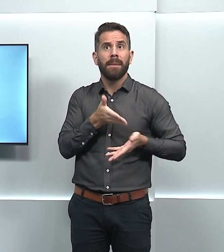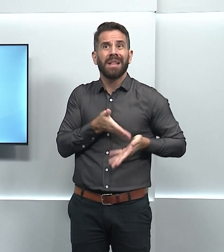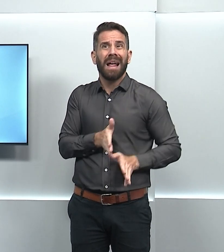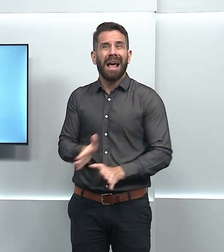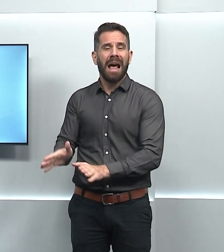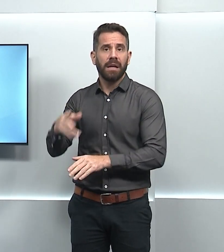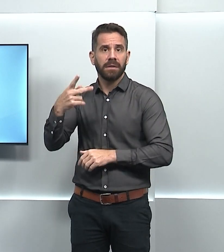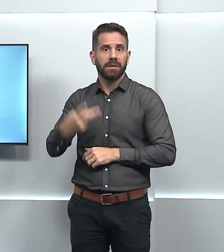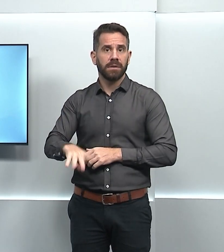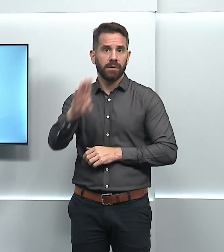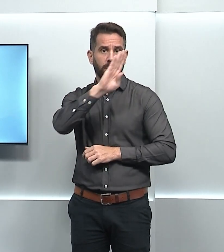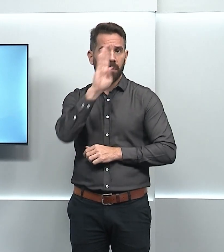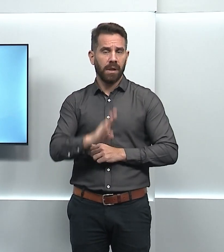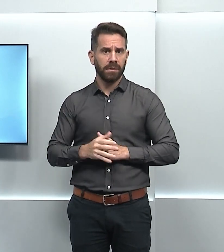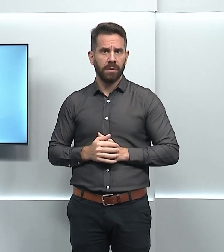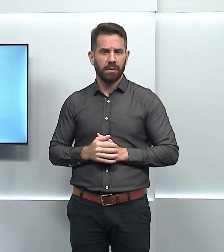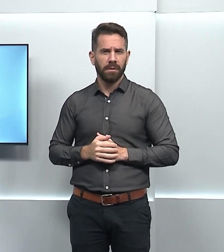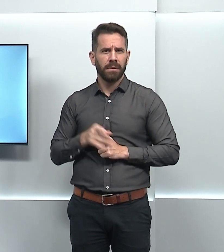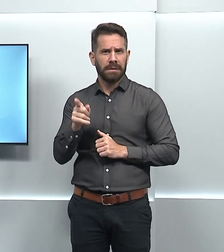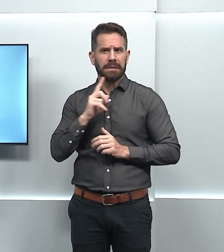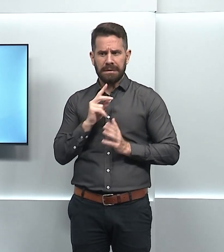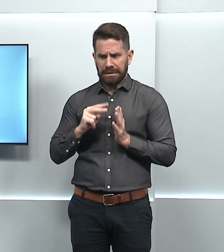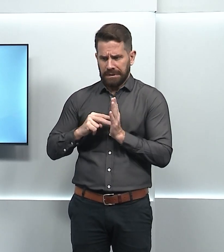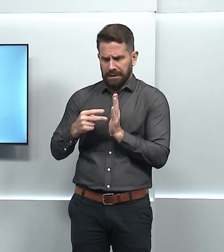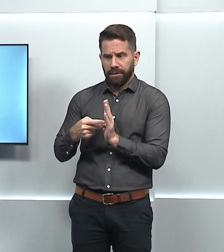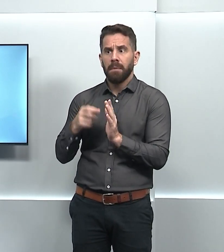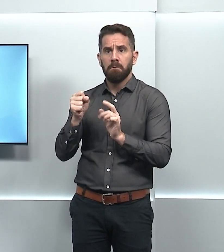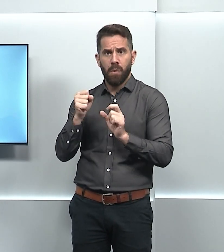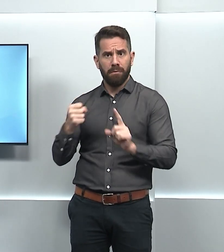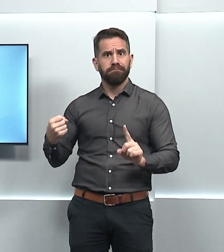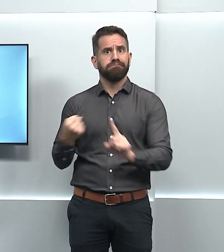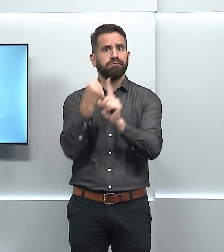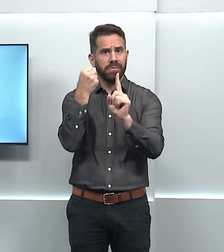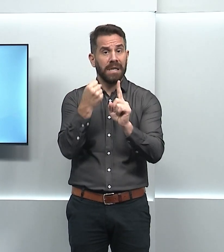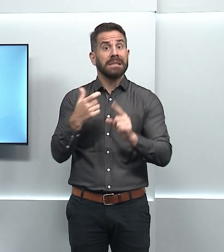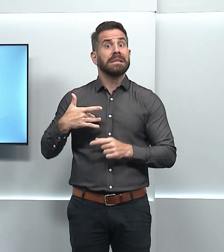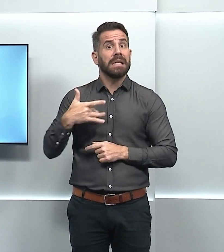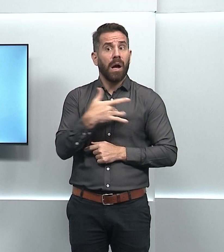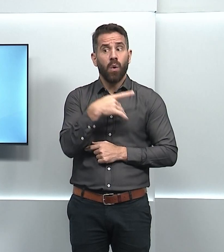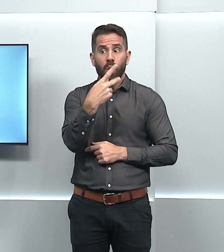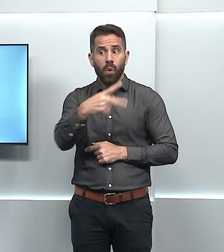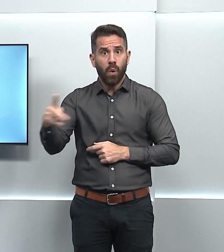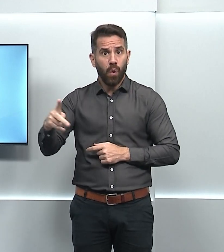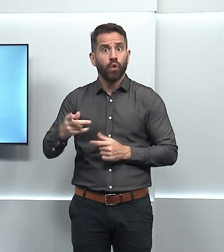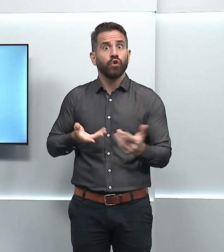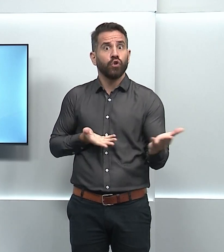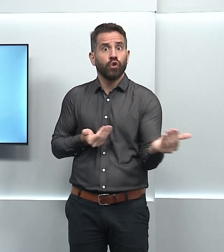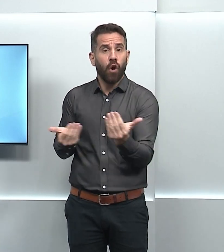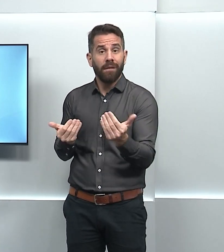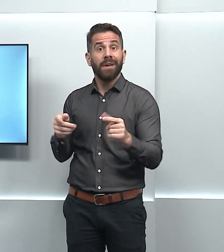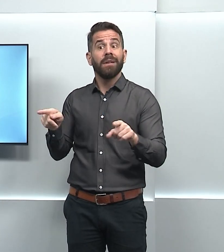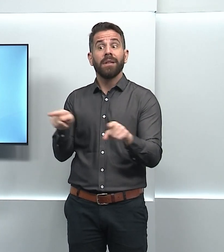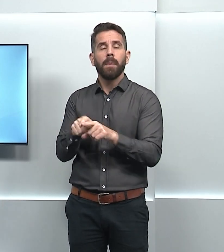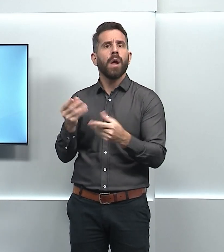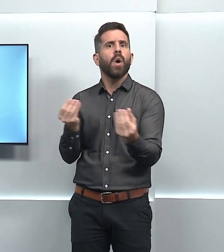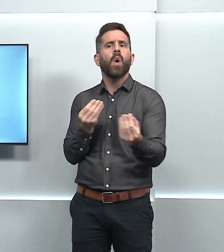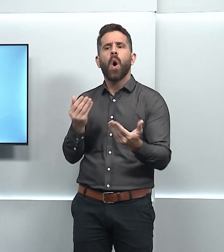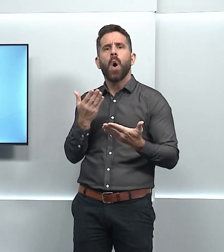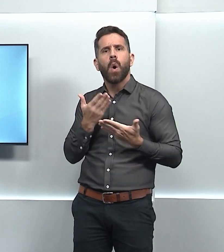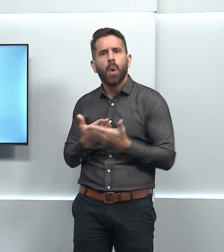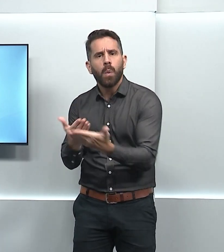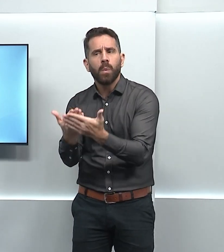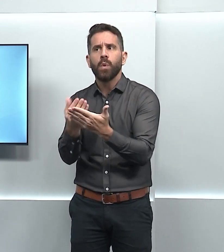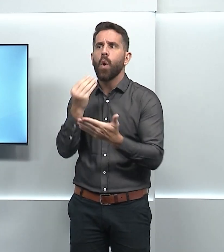E essa realidade impacta não apenas a saúde das jovens, mas também o acesso à educação e a